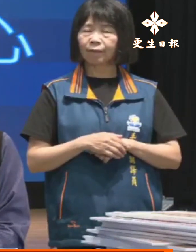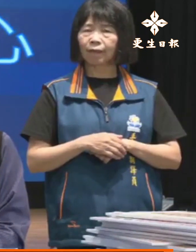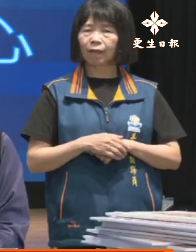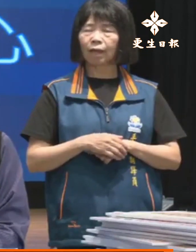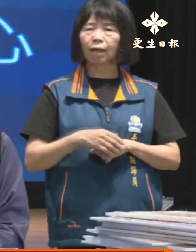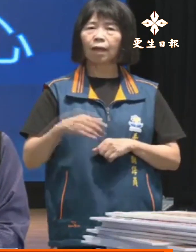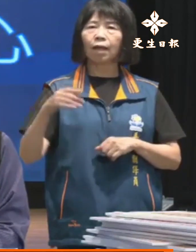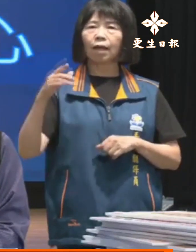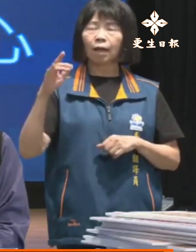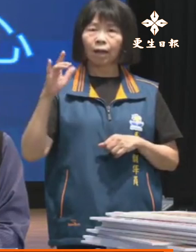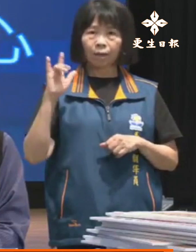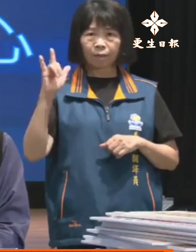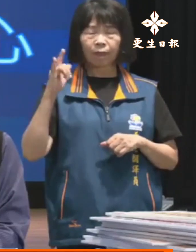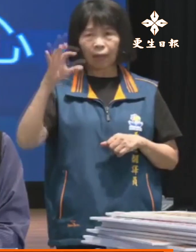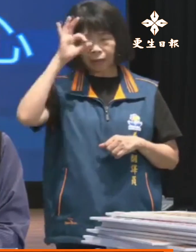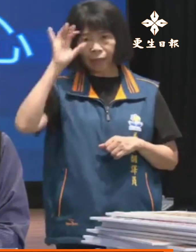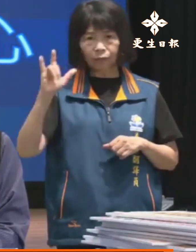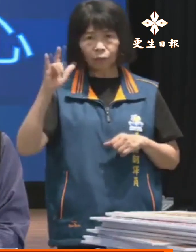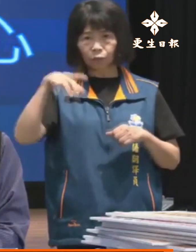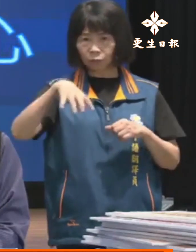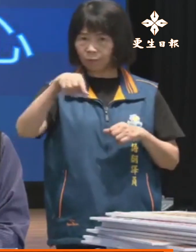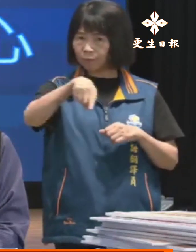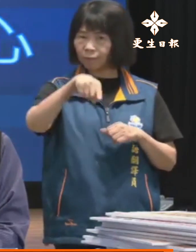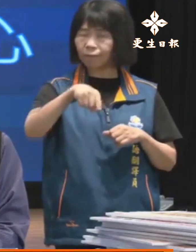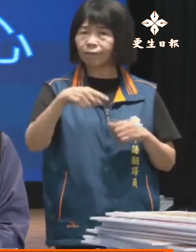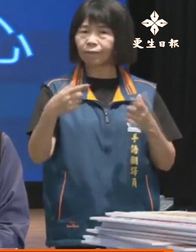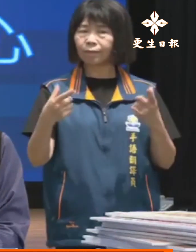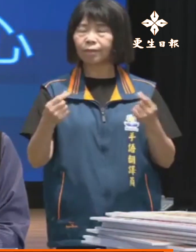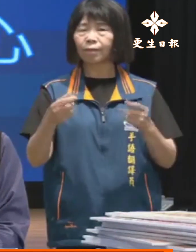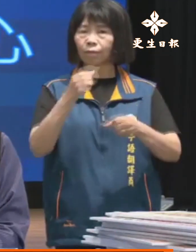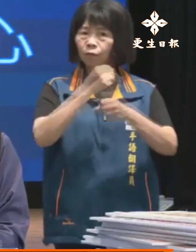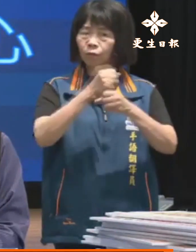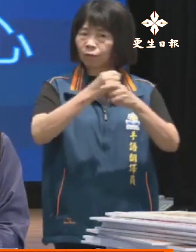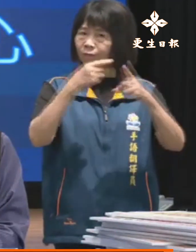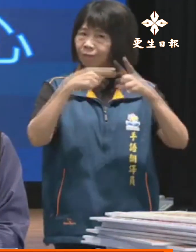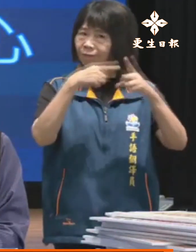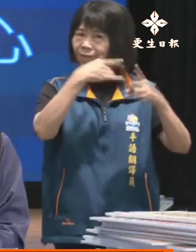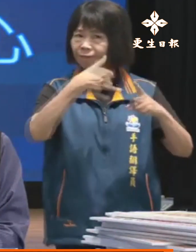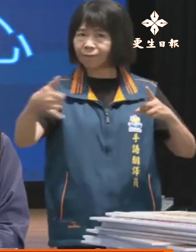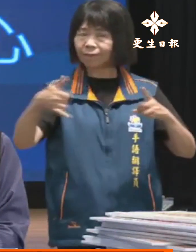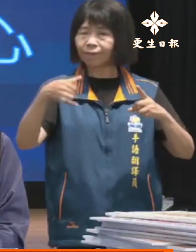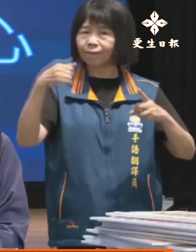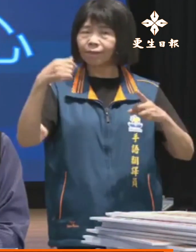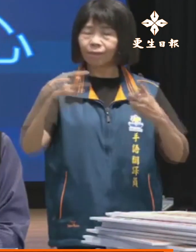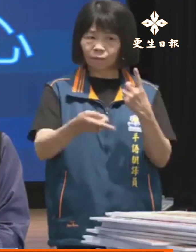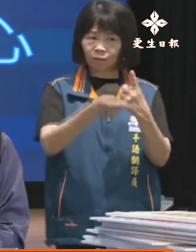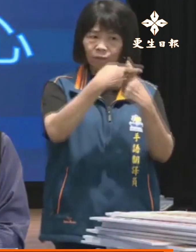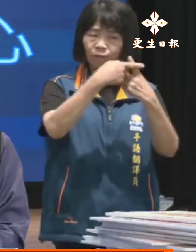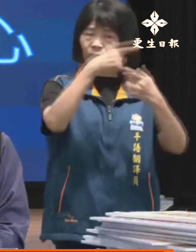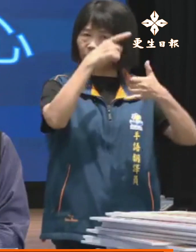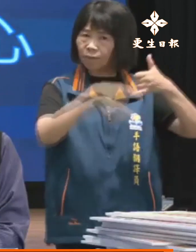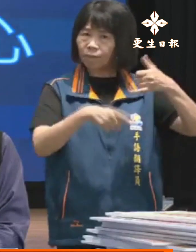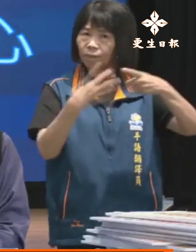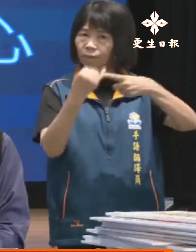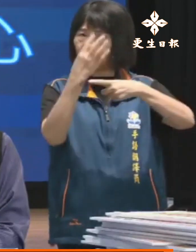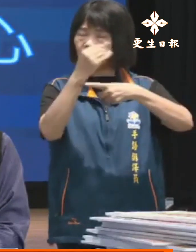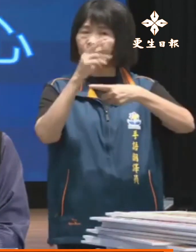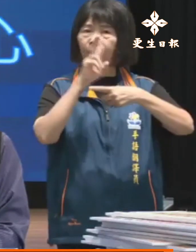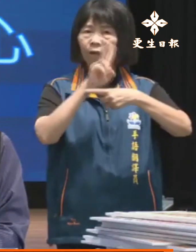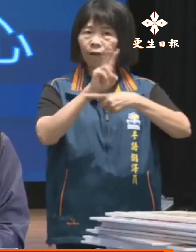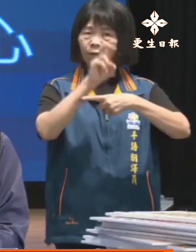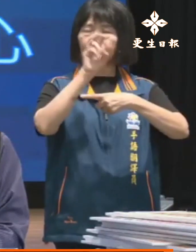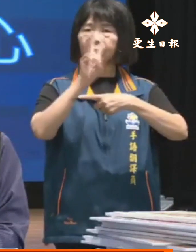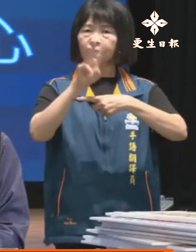员他的确诊率是 23.8%， 那对于我们的里面的这